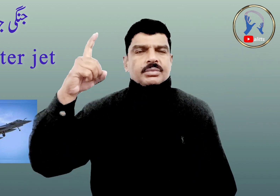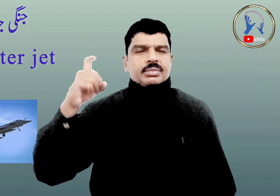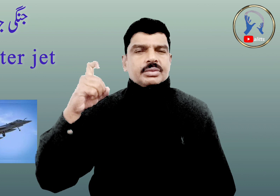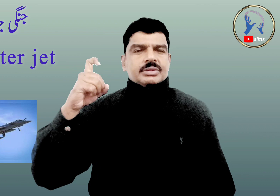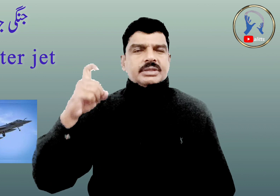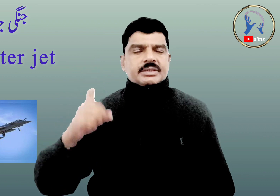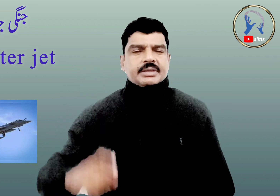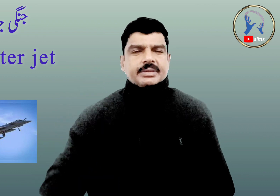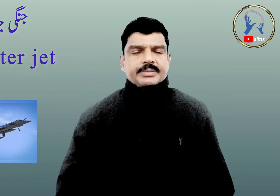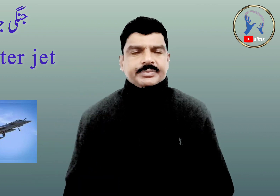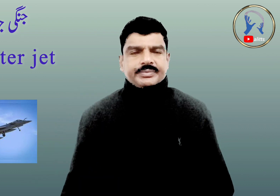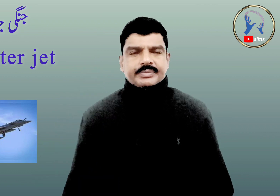फौजी का सही,